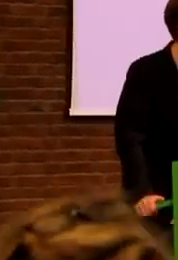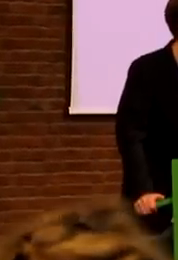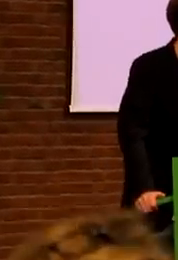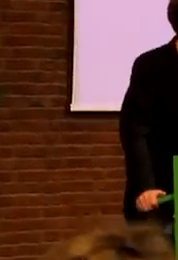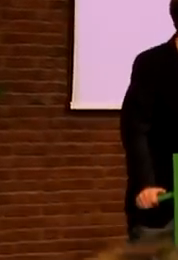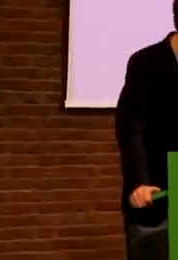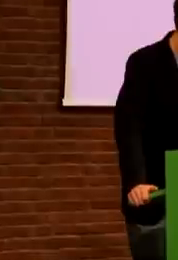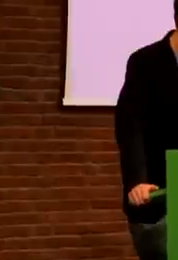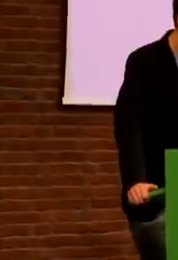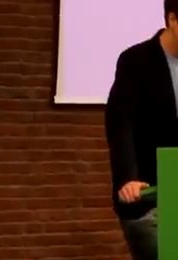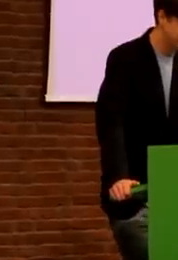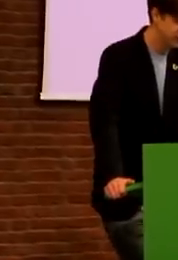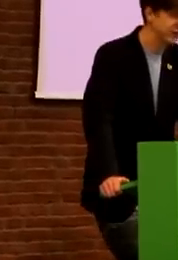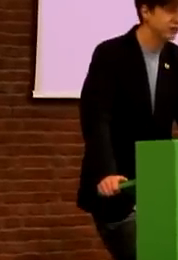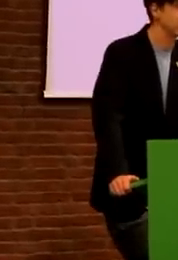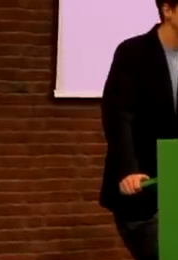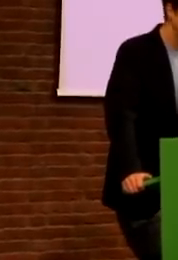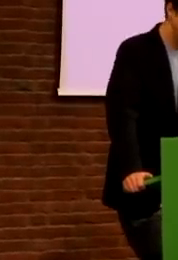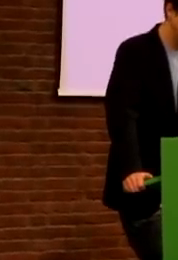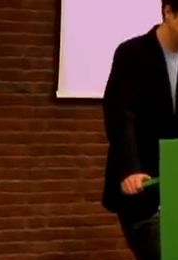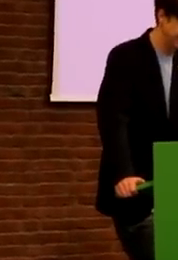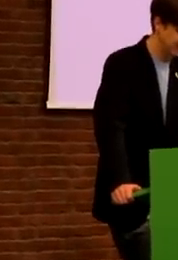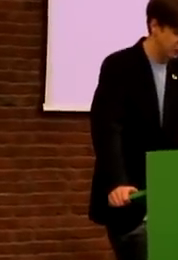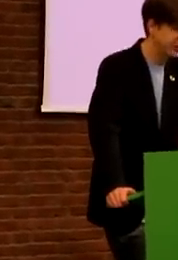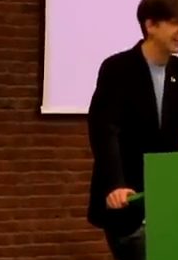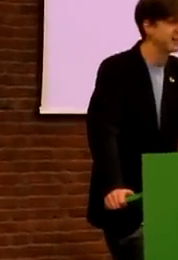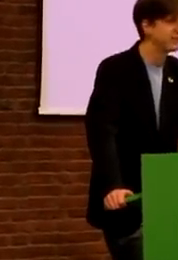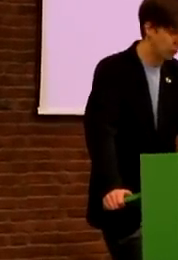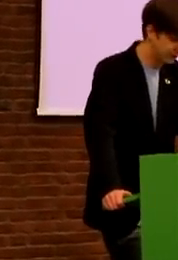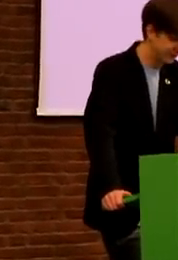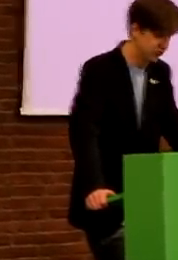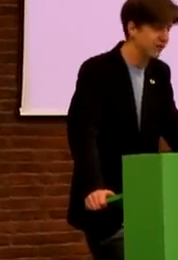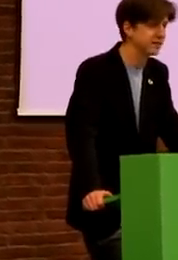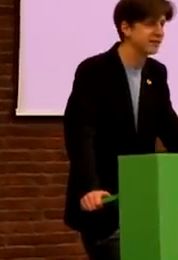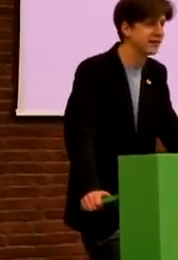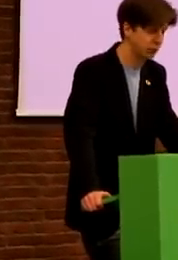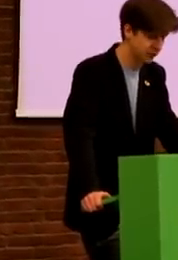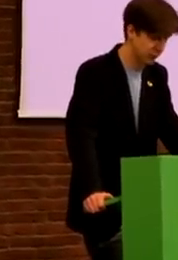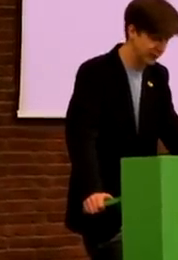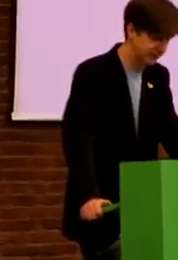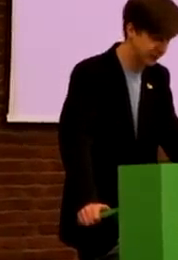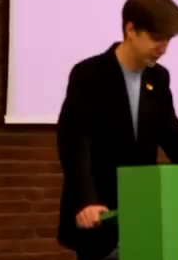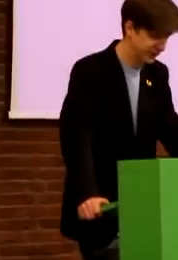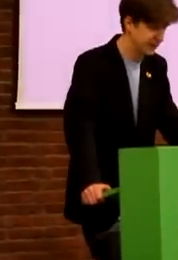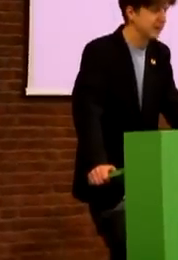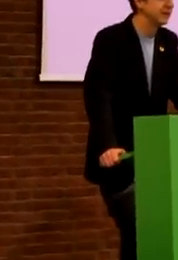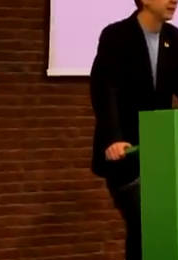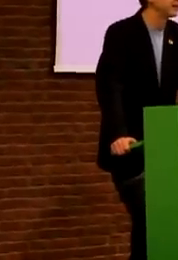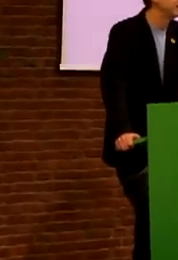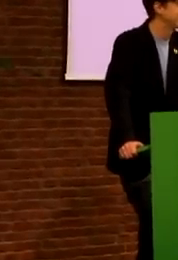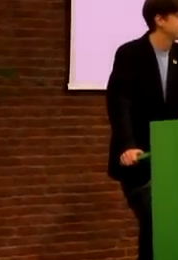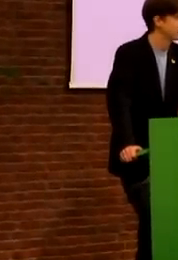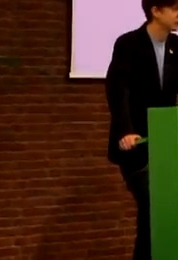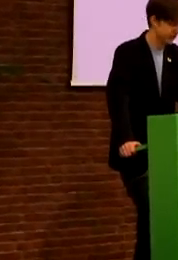Medaille. Und das ist der Unterschied zwischen grüner Politik und der ganz großen schwarz-gelb-roten Koalition, die